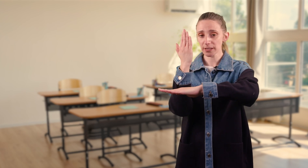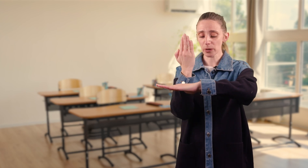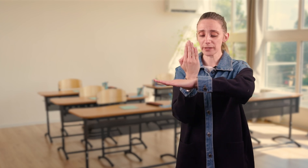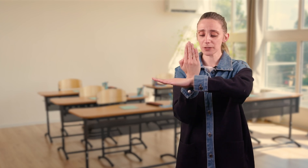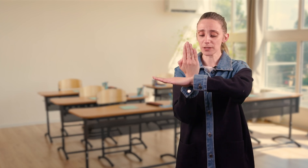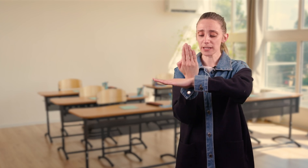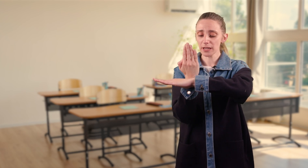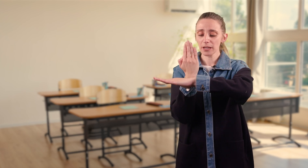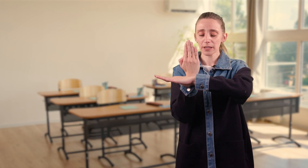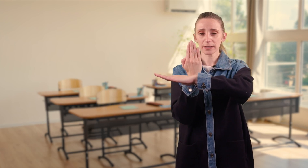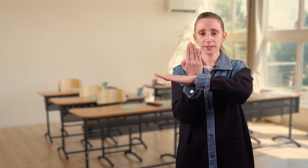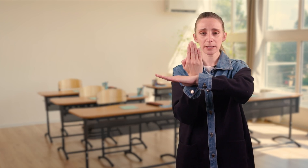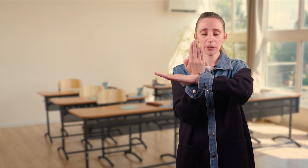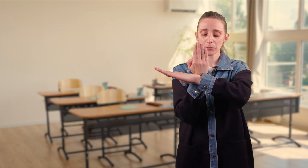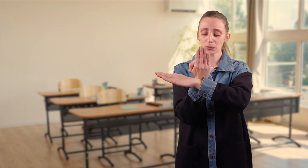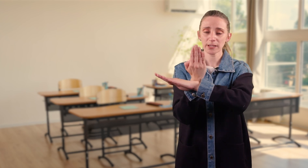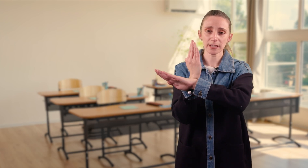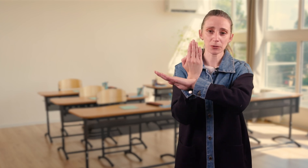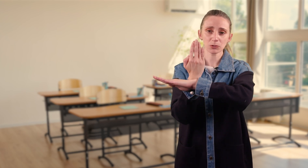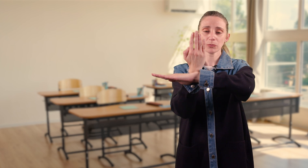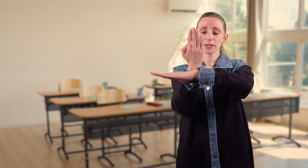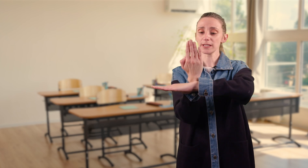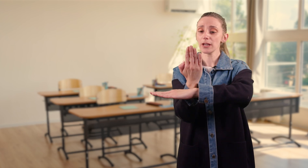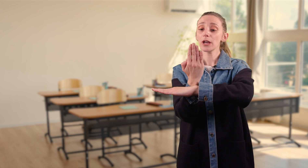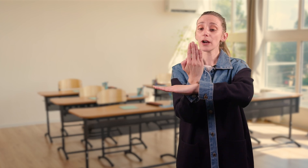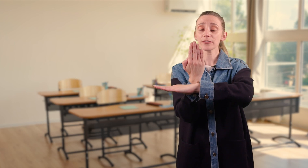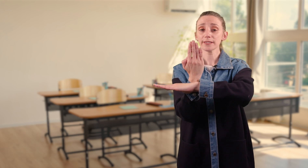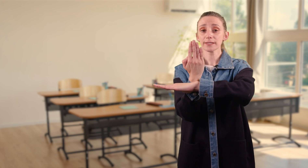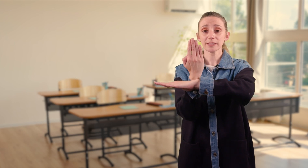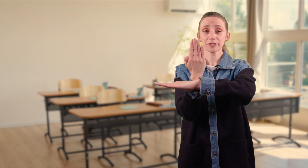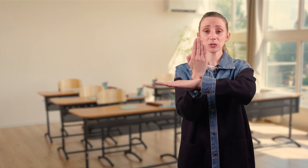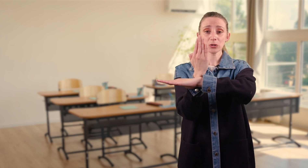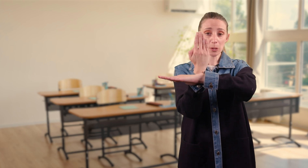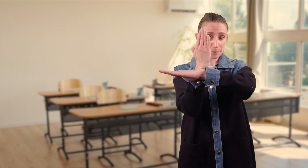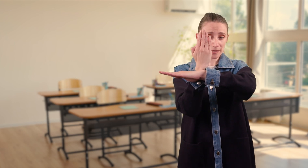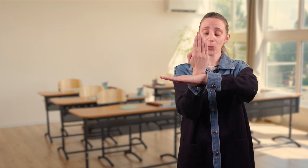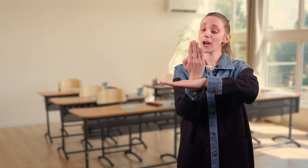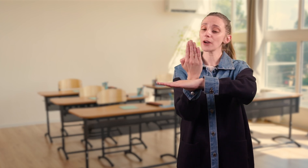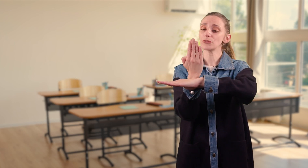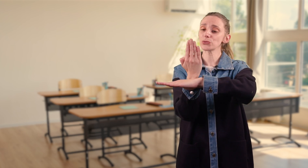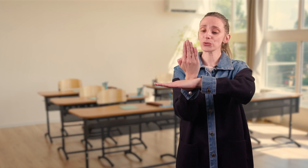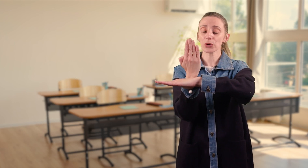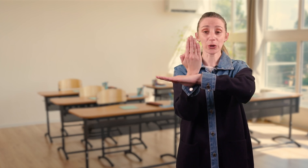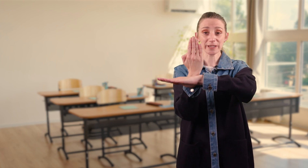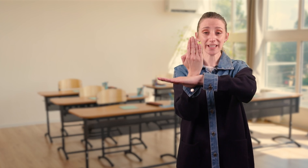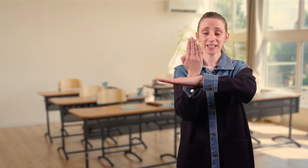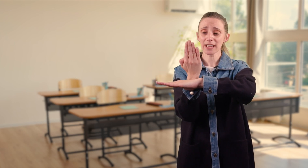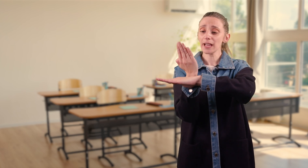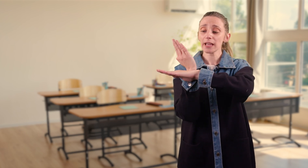les doigts bien collés. Ici, poignet contre poignet. En fait, c'est votre miroir. Vous vous regardez et